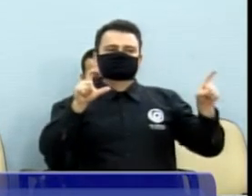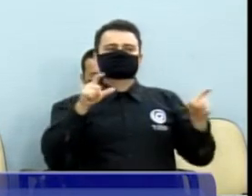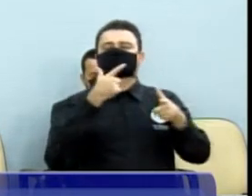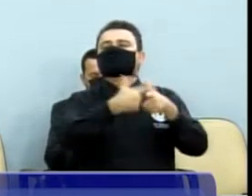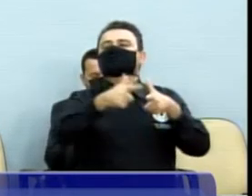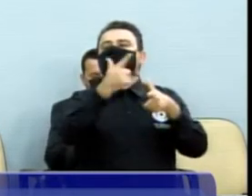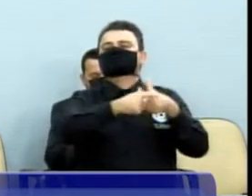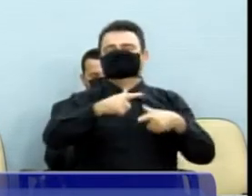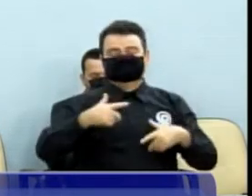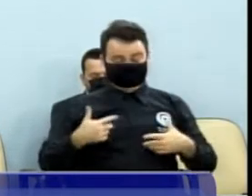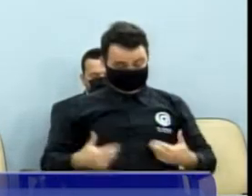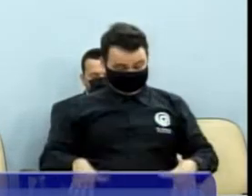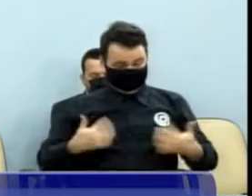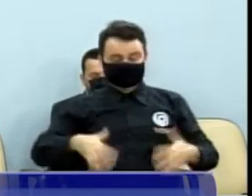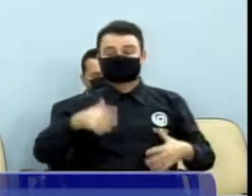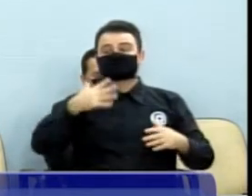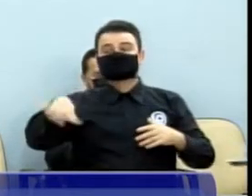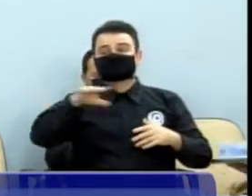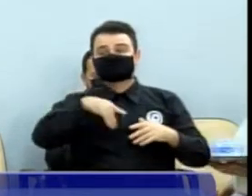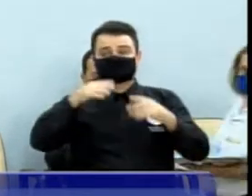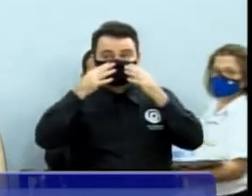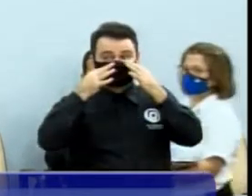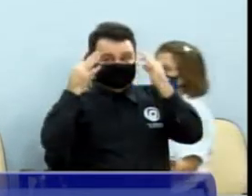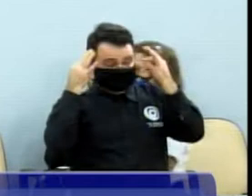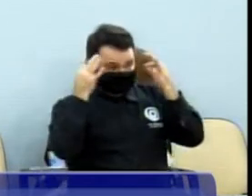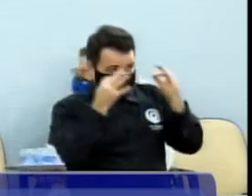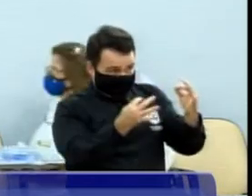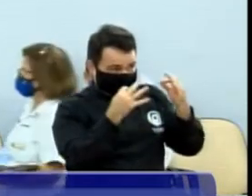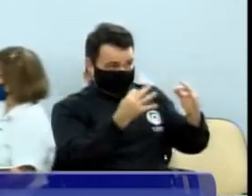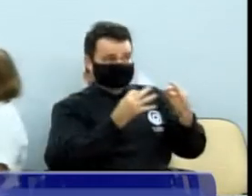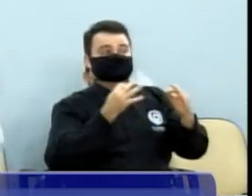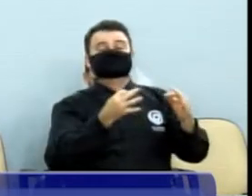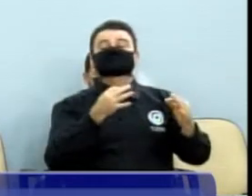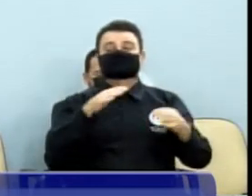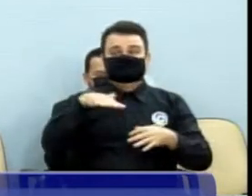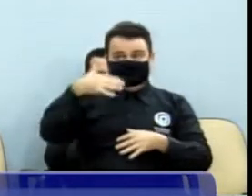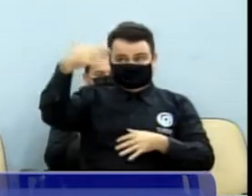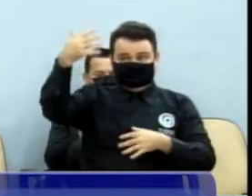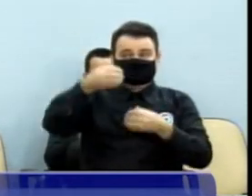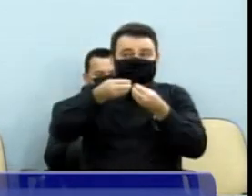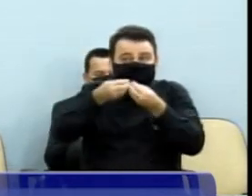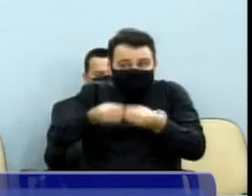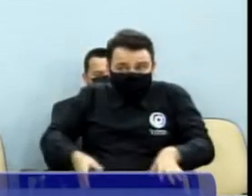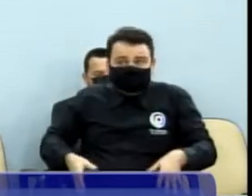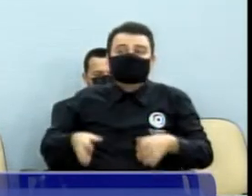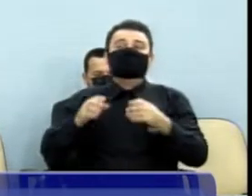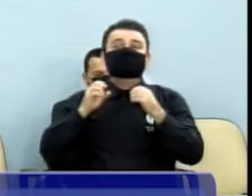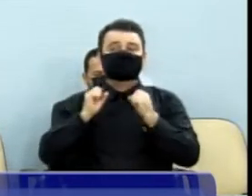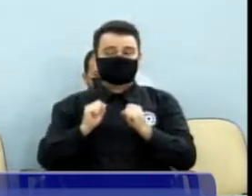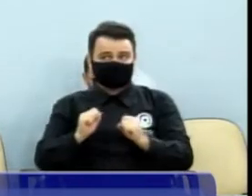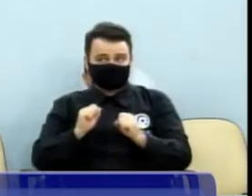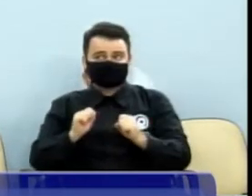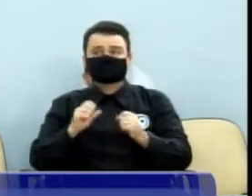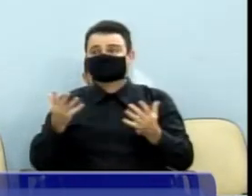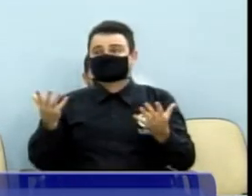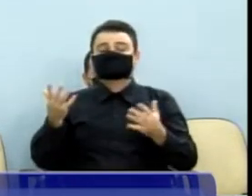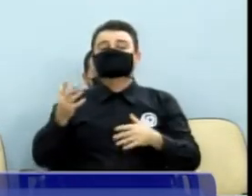uma atenção cuidado pode haver um prejuízo muito grande para quem precisa